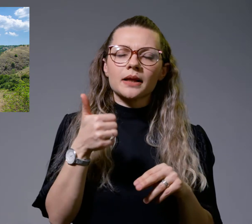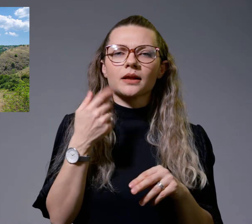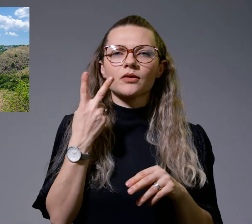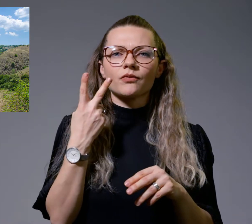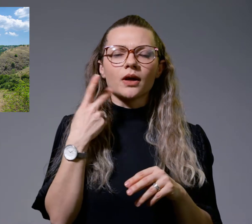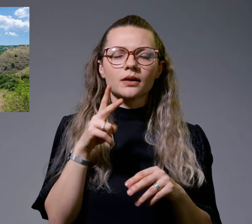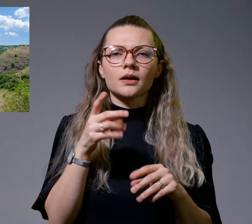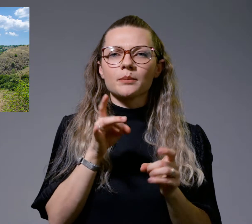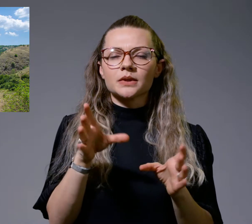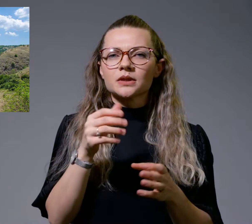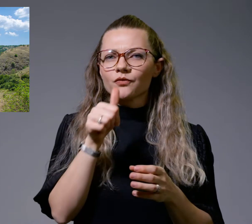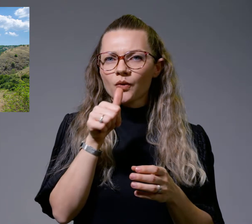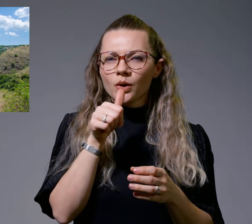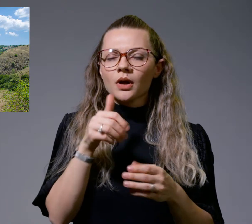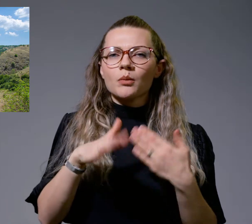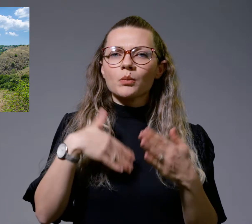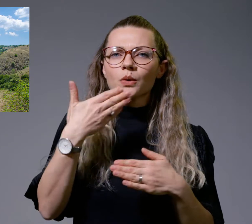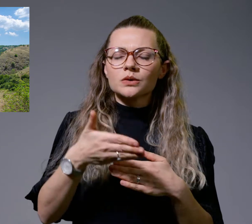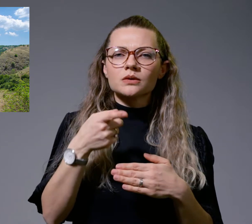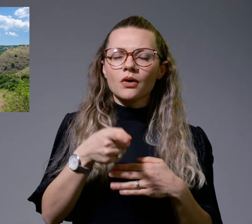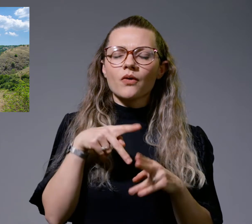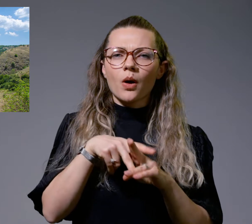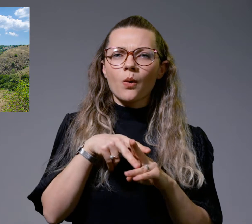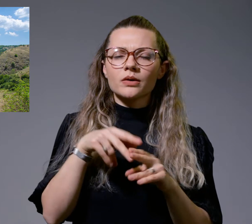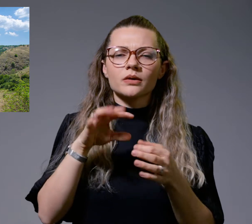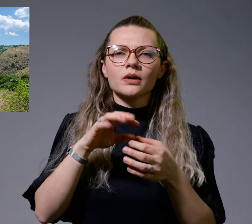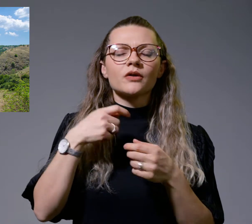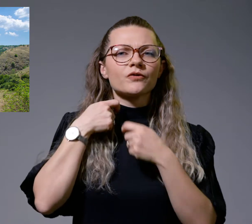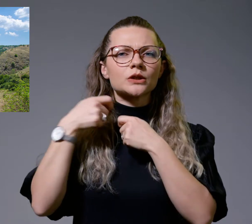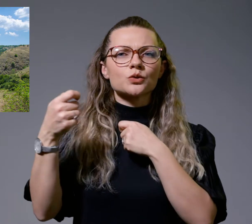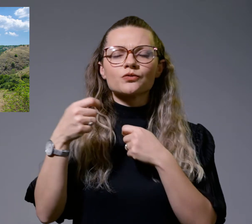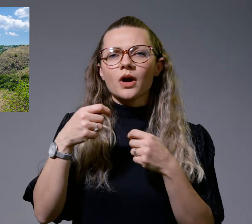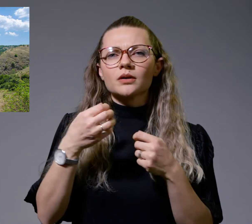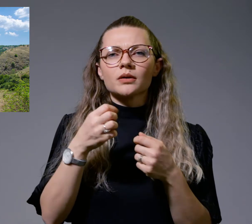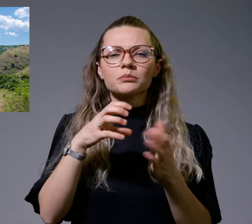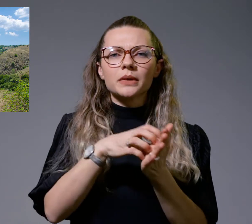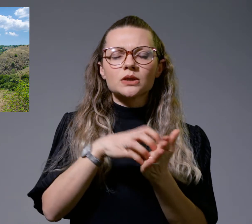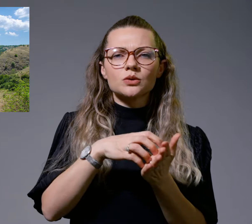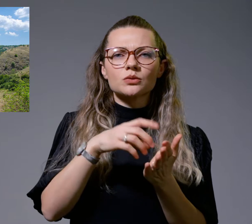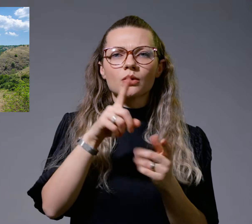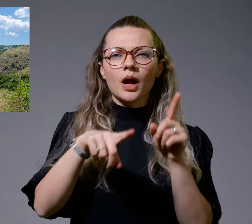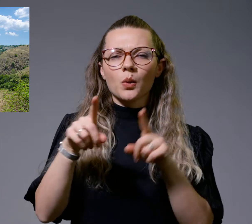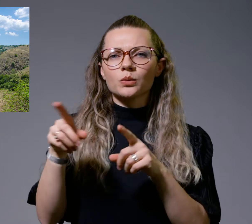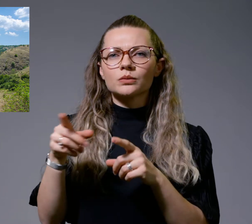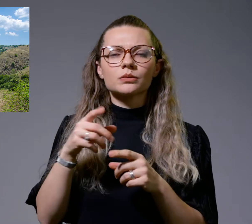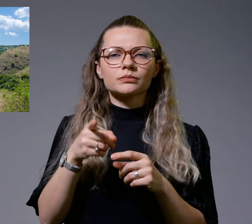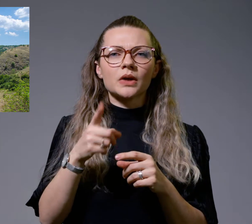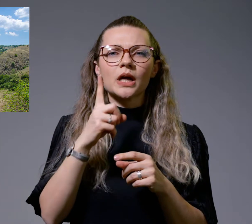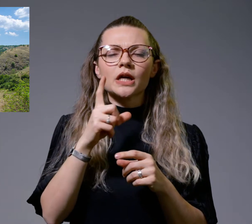вода. Потоа биле врзани на неколку локации од источната страна на тврдината,